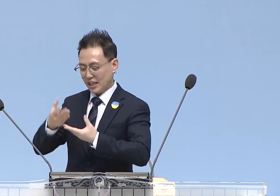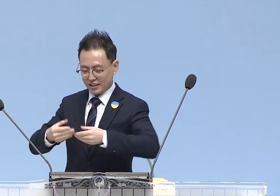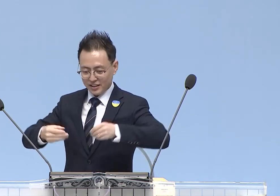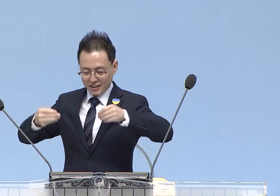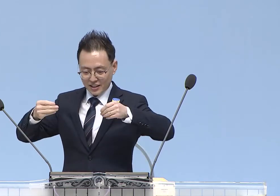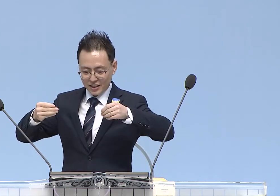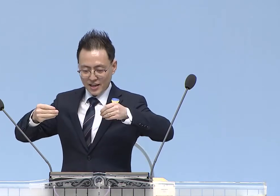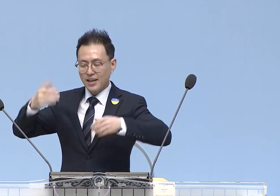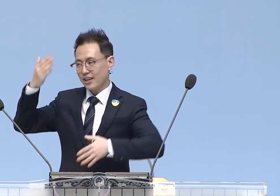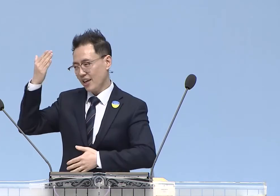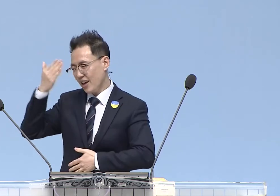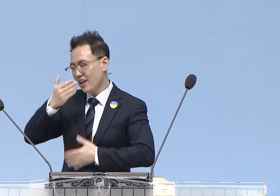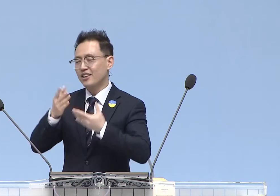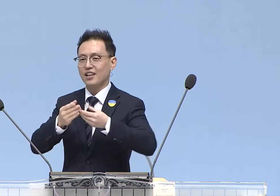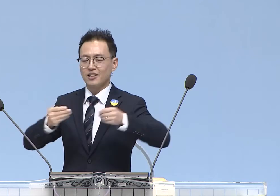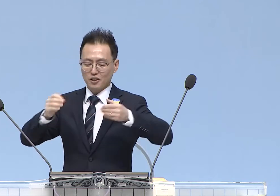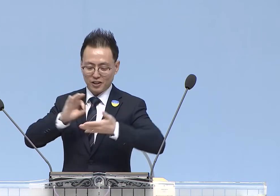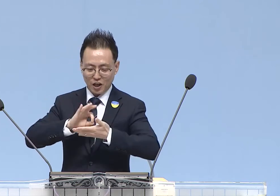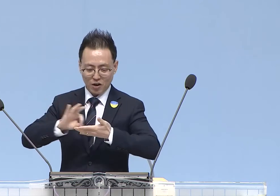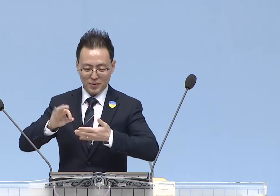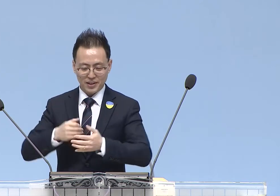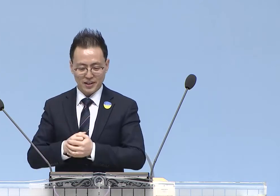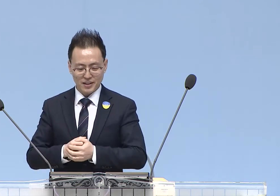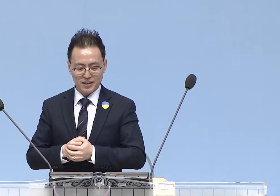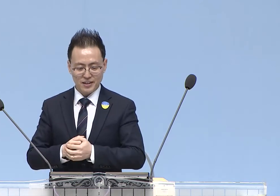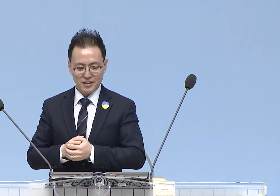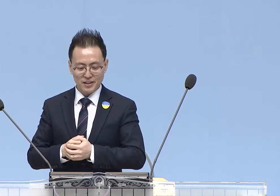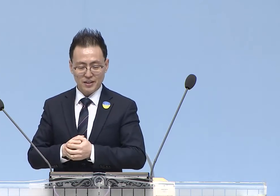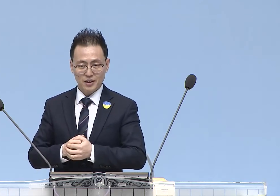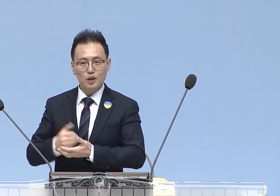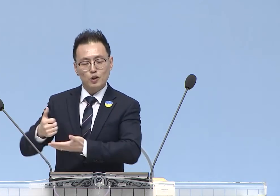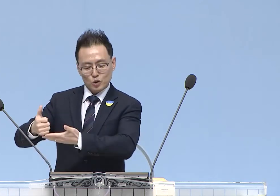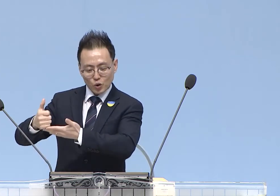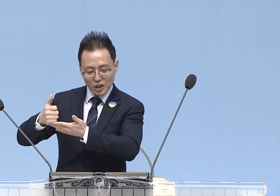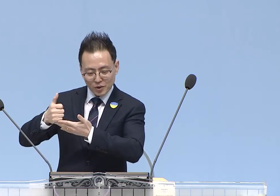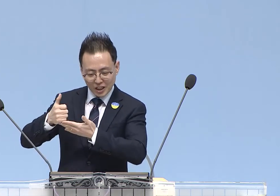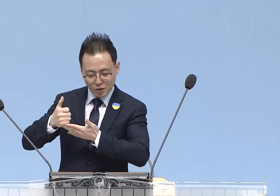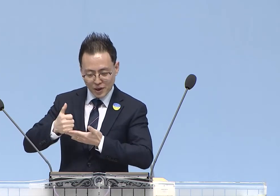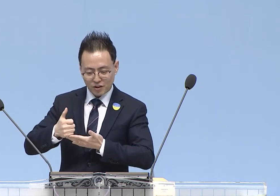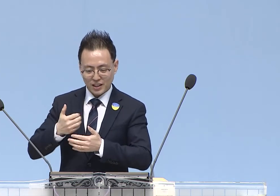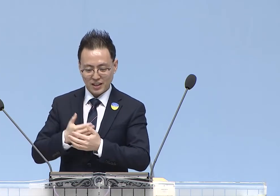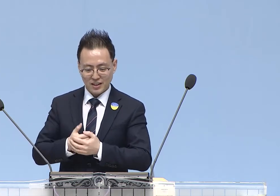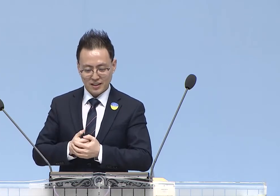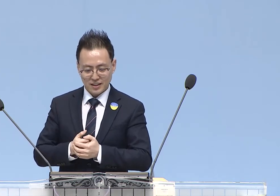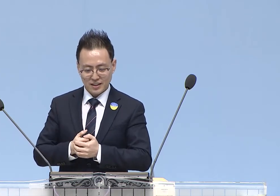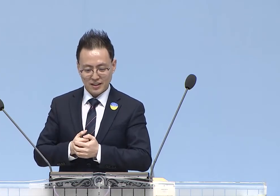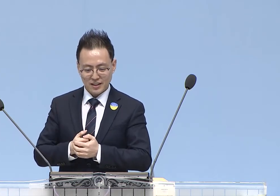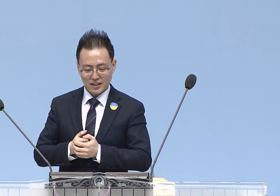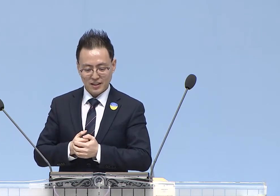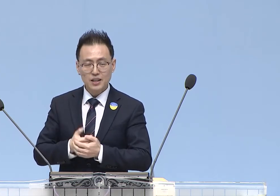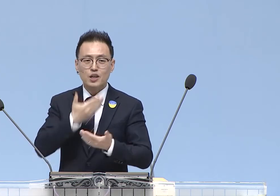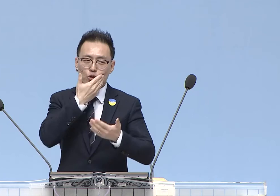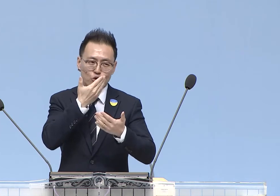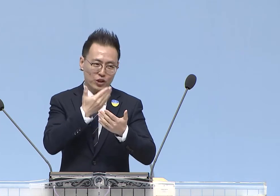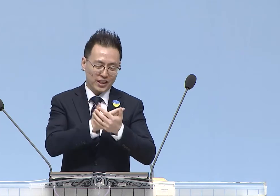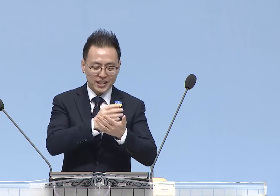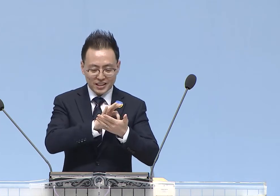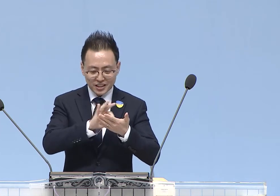그릇에는 깨끗한 그릇을 사용합니다. 손님을 대접하거나 귀 쓰는